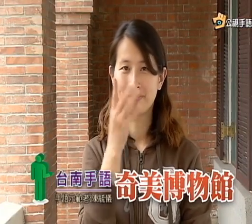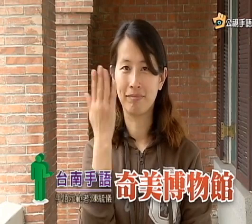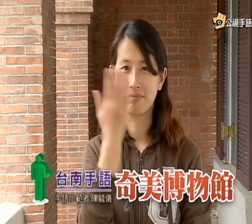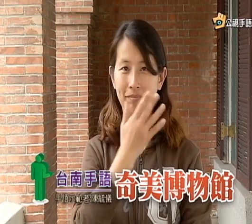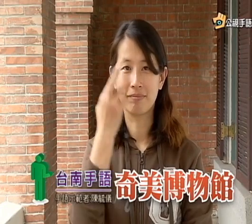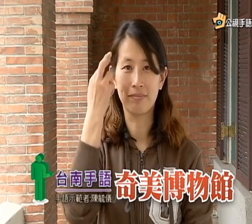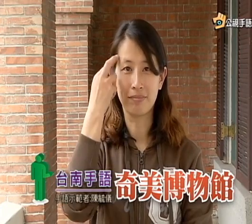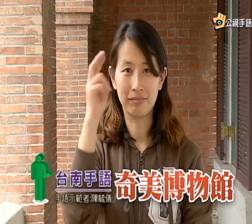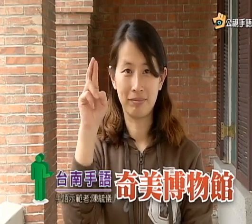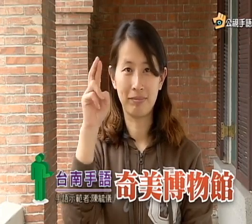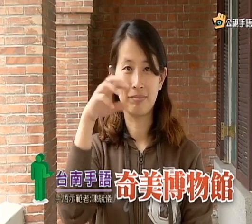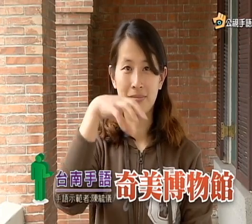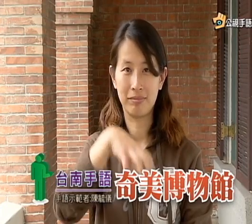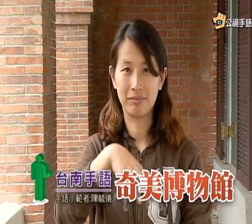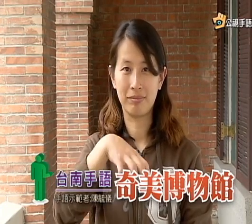奇美博物馆，